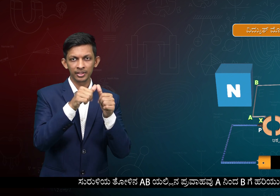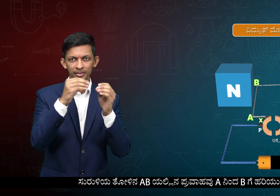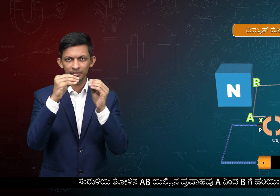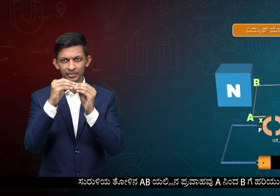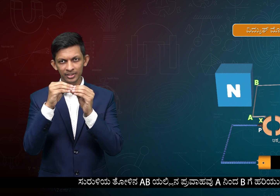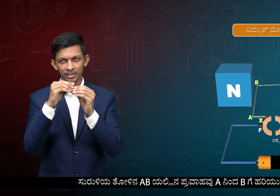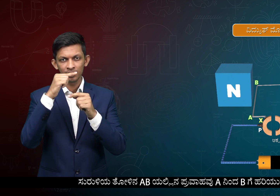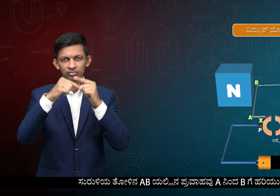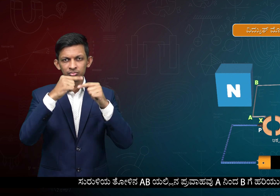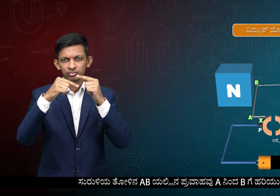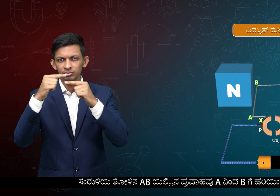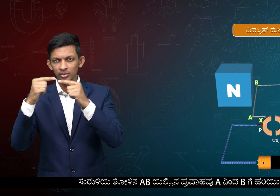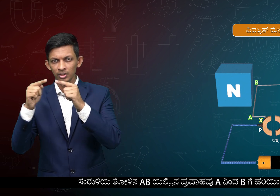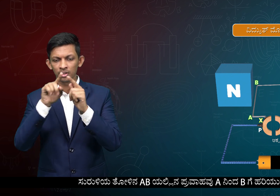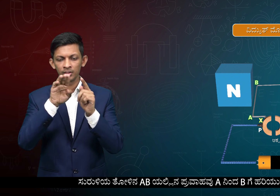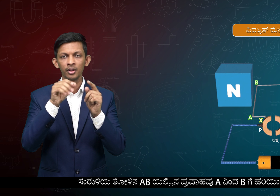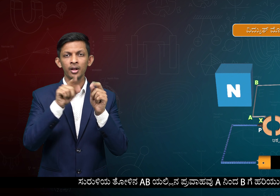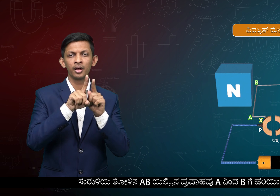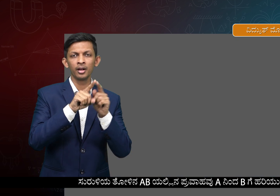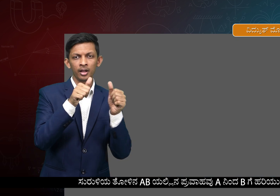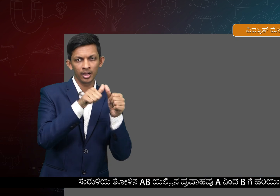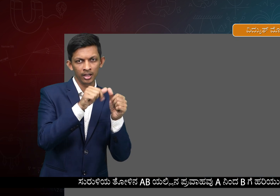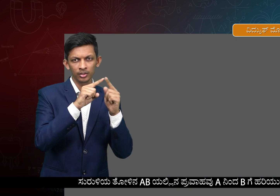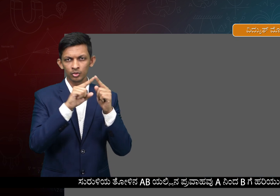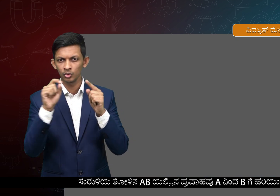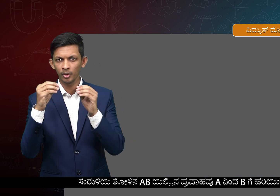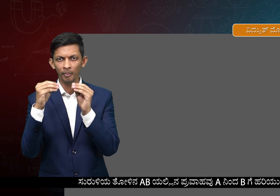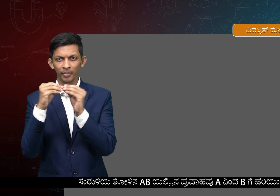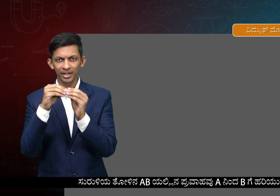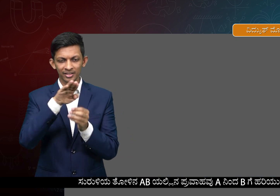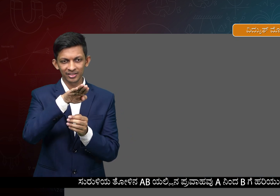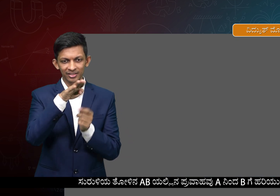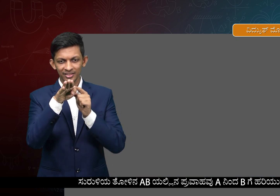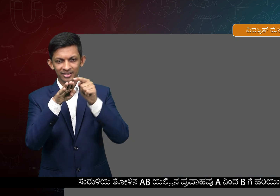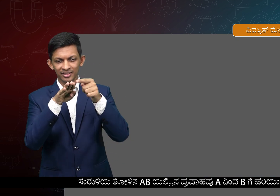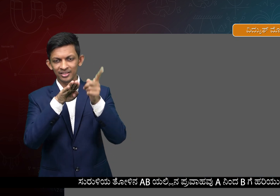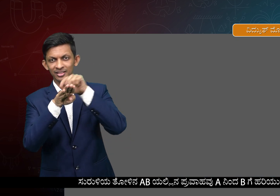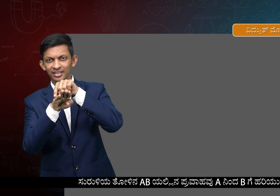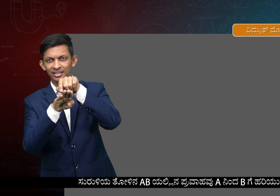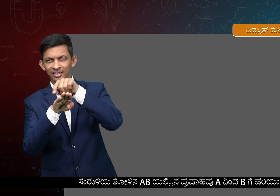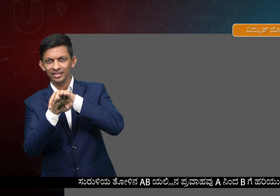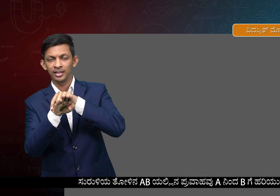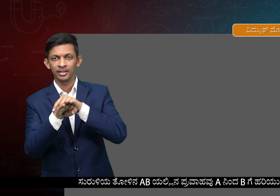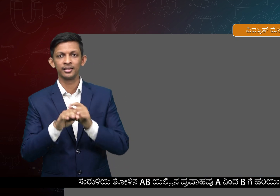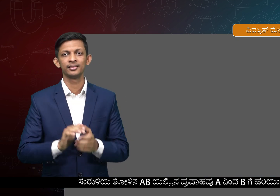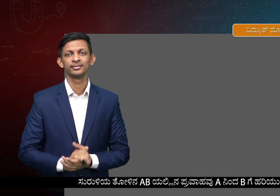ಸುರುಳಿಯ ತೋಳಿನ AB ಯಲ್ಲಿನ ಪ್ರವಾಹವು A ನಿಂದ Bಗೆ ಹರಿಯುತ್ತದೆ.